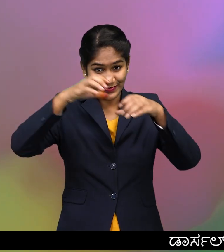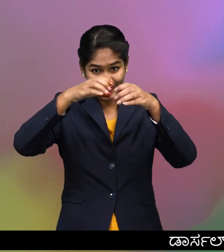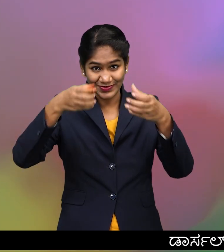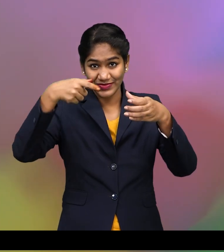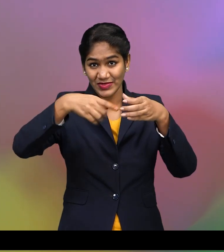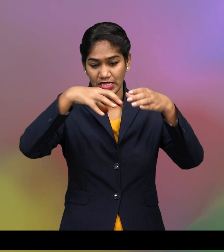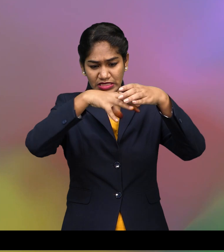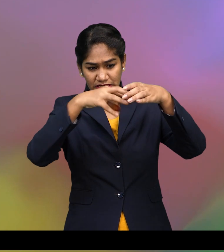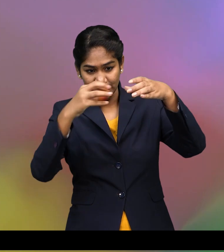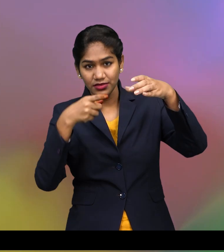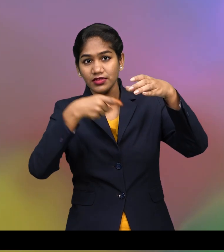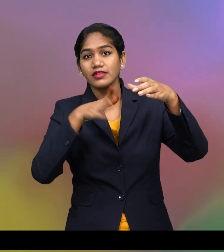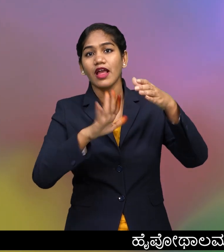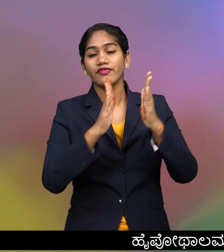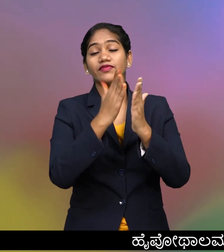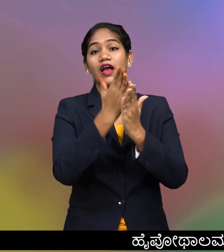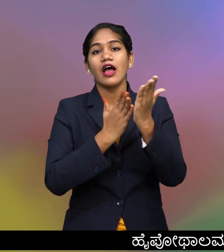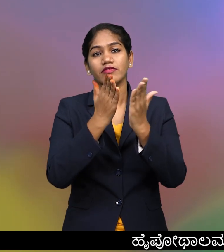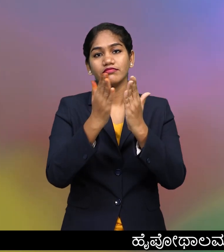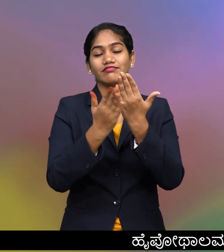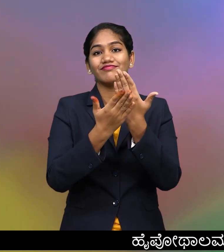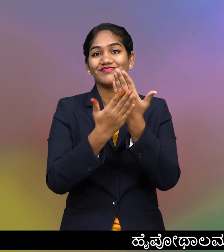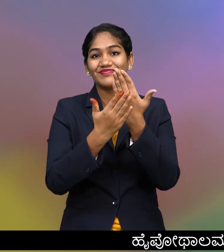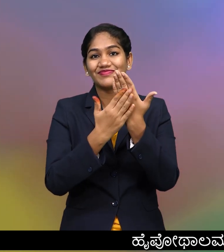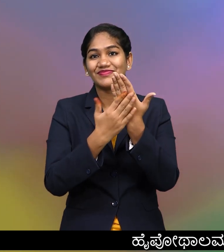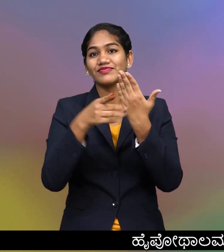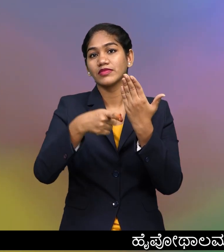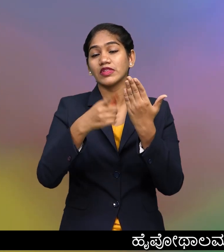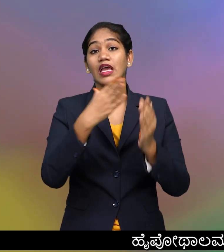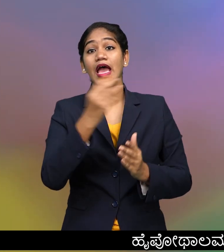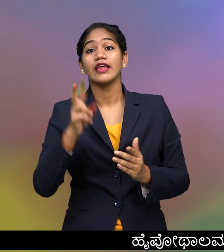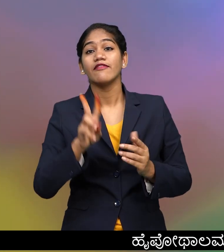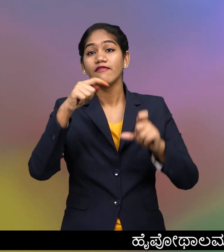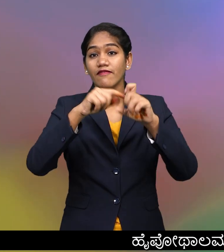ಮೆಂಟ್ರಲ್ ಹೈಪೋಥಾಲಮಸ್ ಅನ್ನು ಒಳಗೊಂಡಿದೆ.